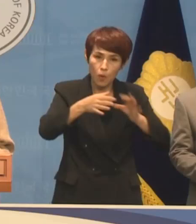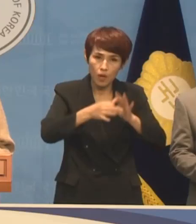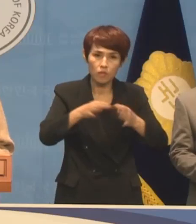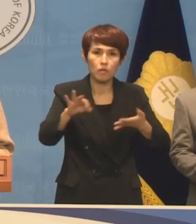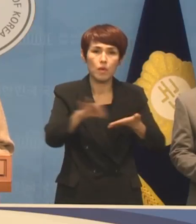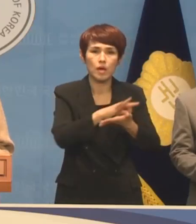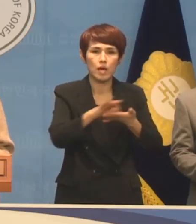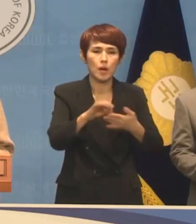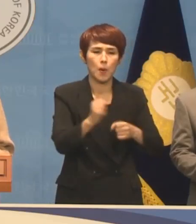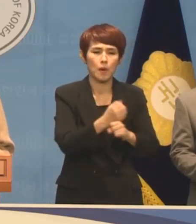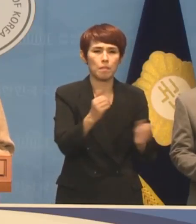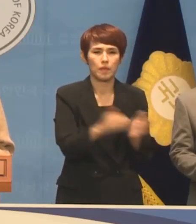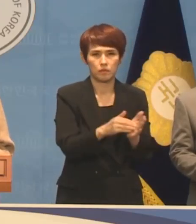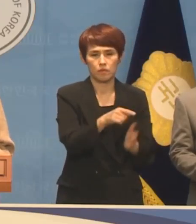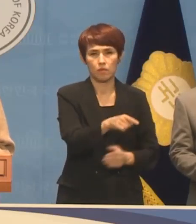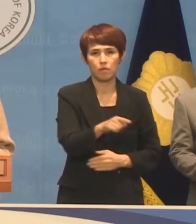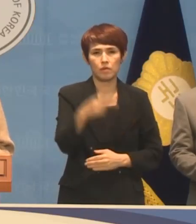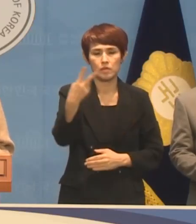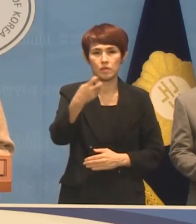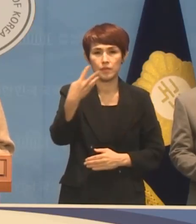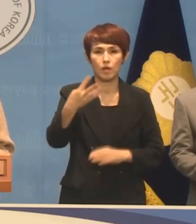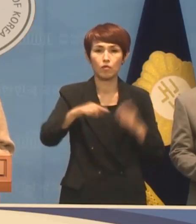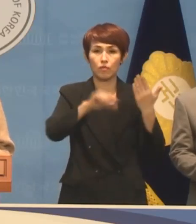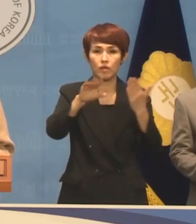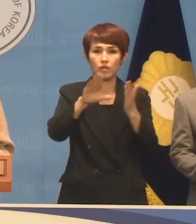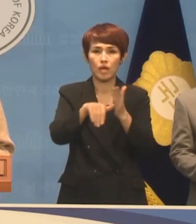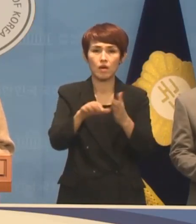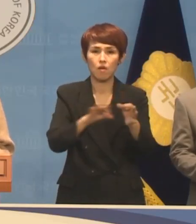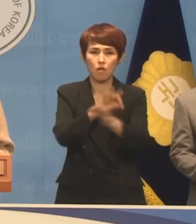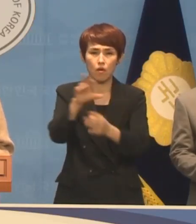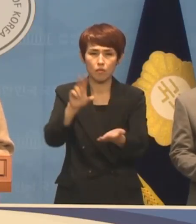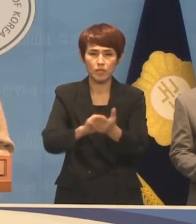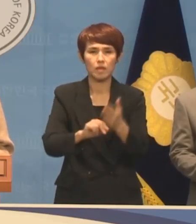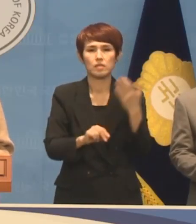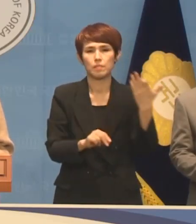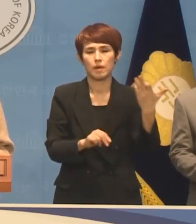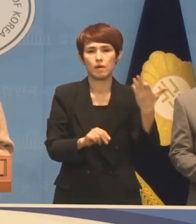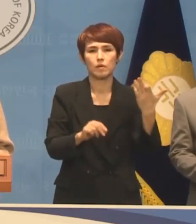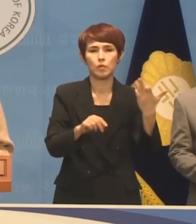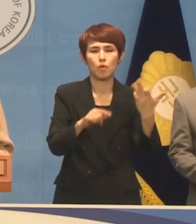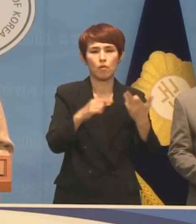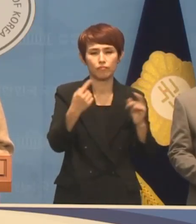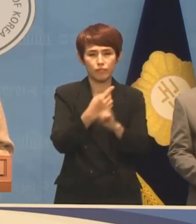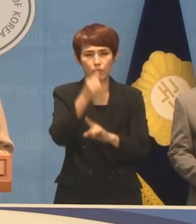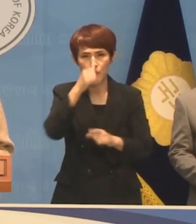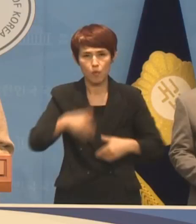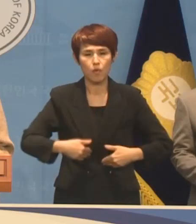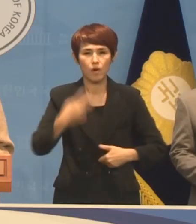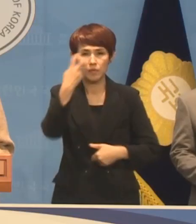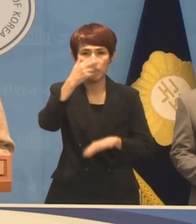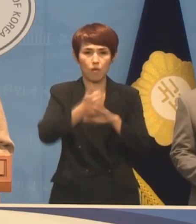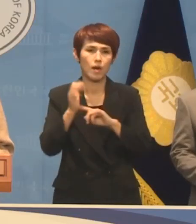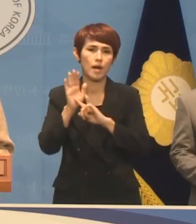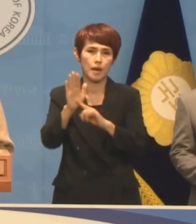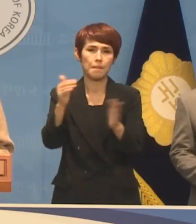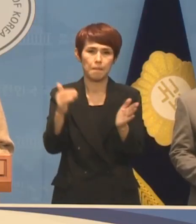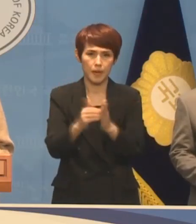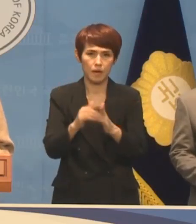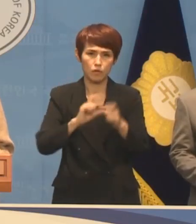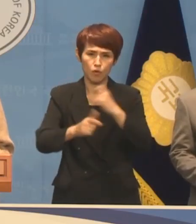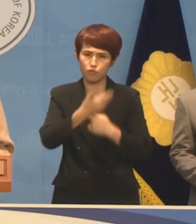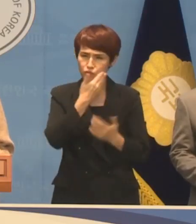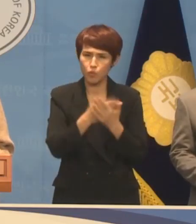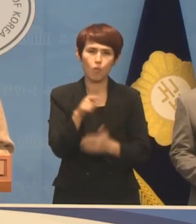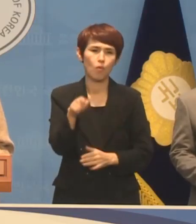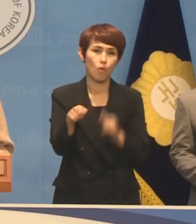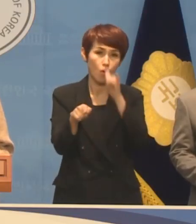조작하였고 2024년 9월경 경영유의 18건, 개선 16건의 검사 결과를 발표하면서 더 중한